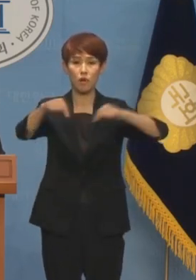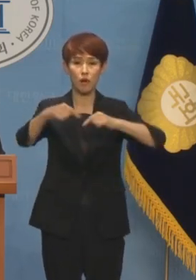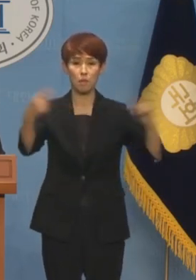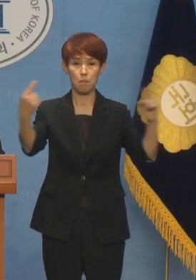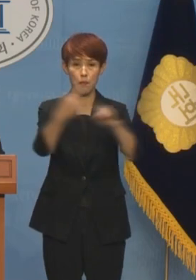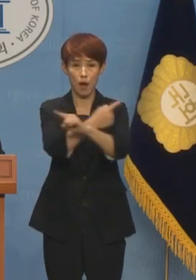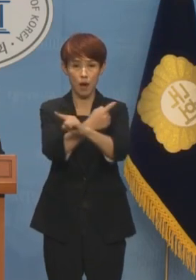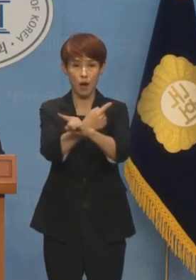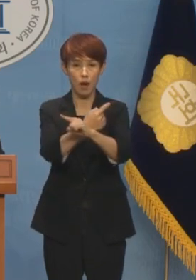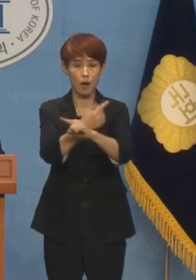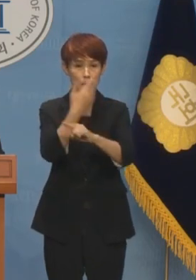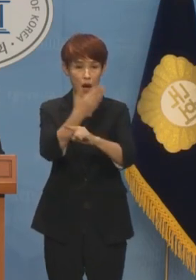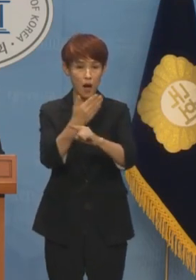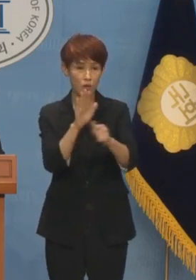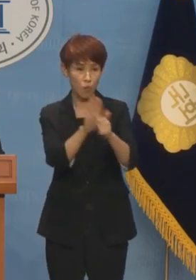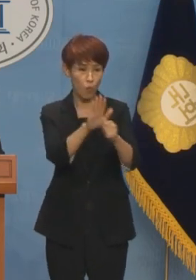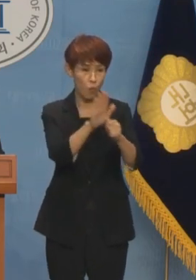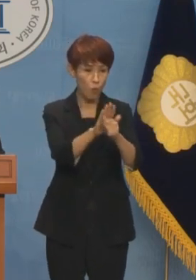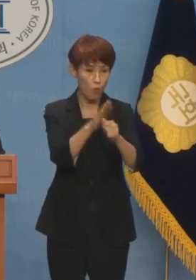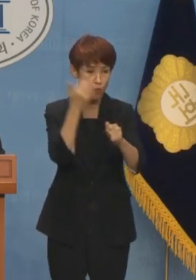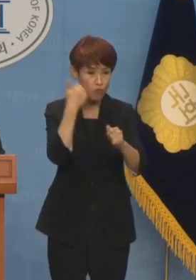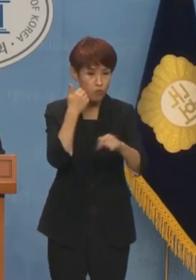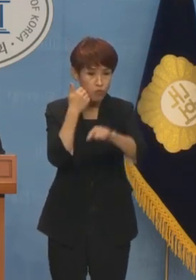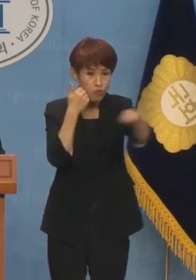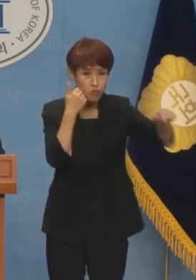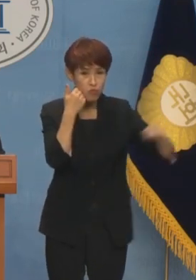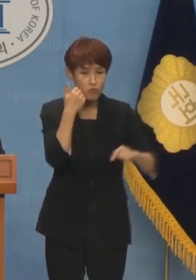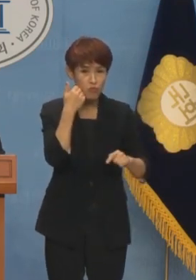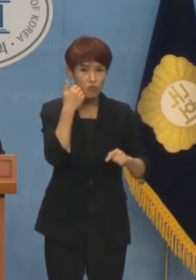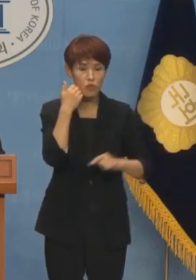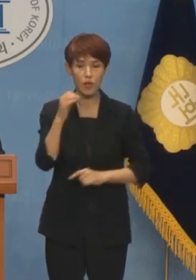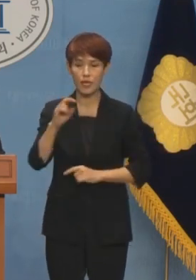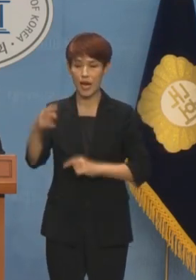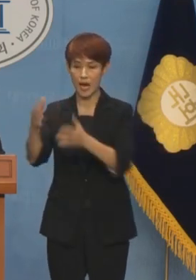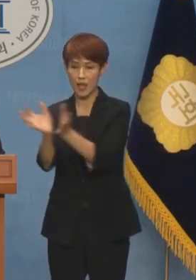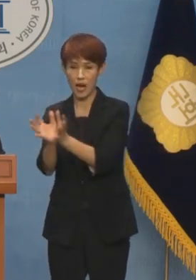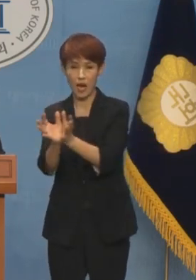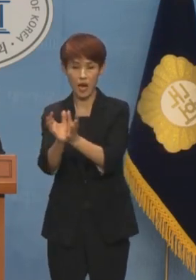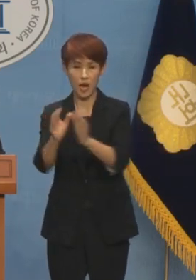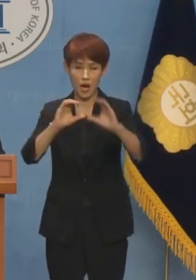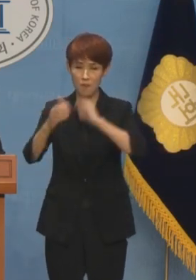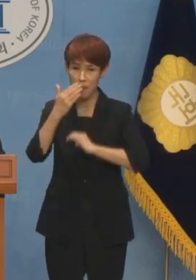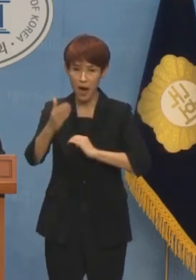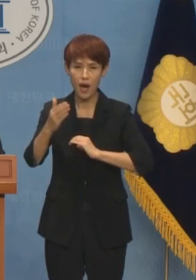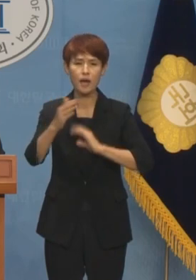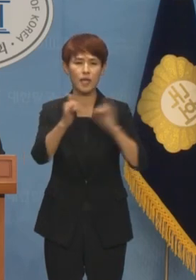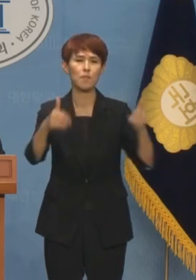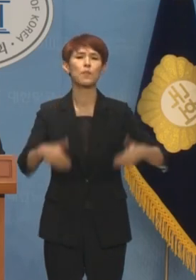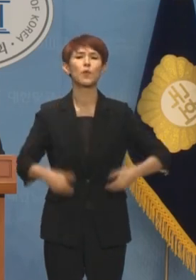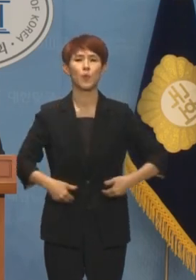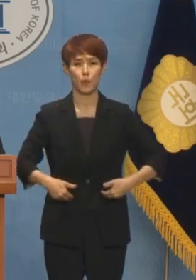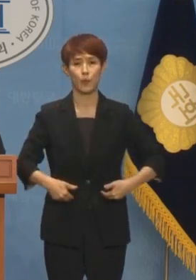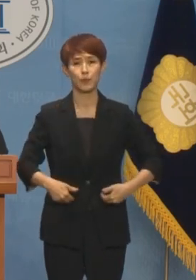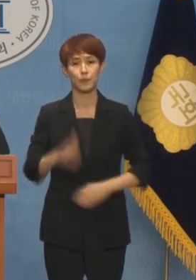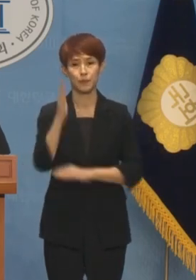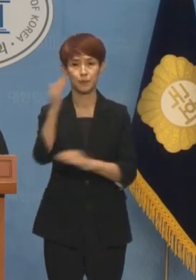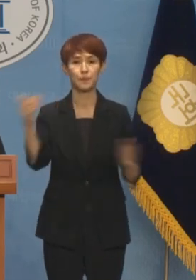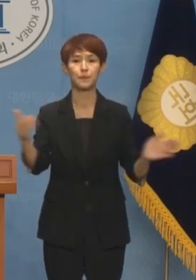수 있도록 보좌할 인물, 야당과 소통이 되는 인물이 필요합니다.